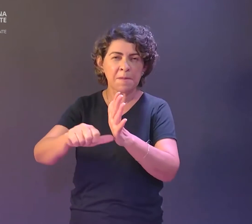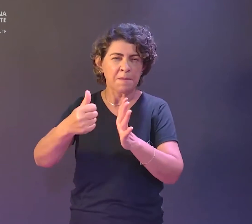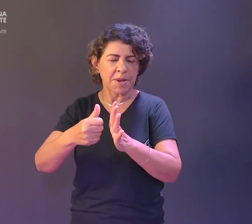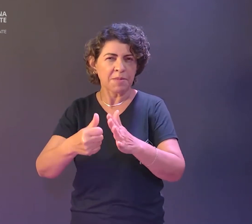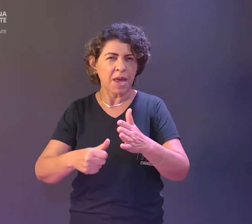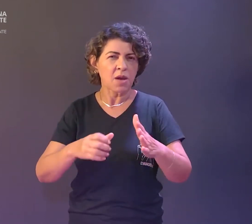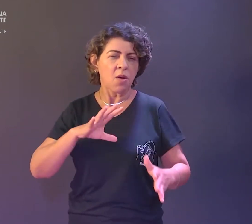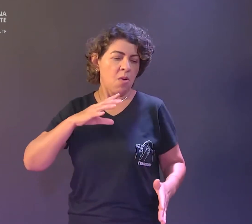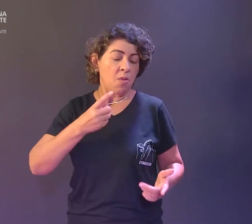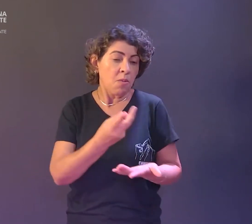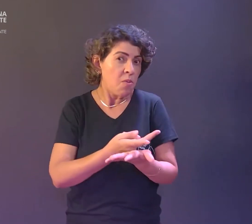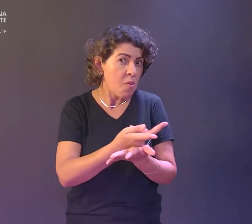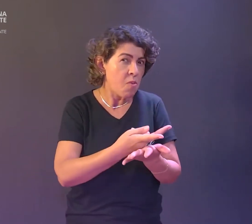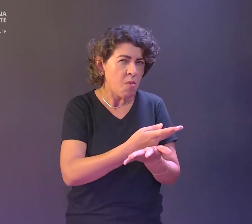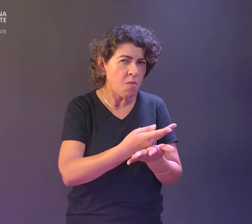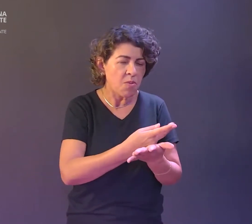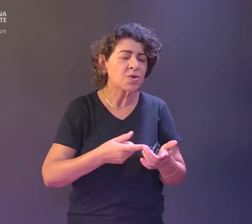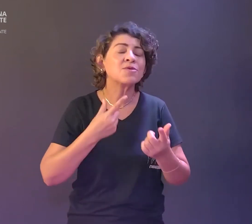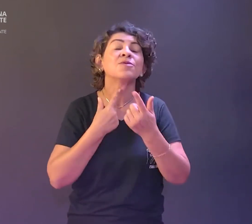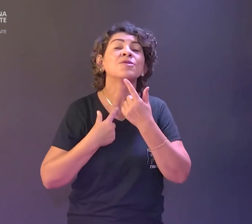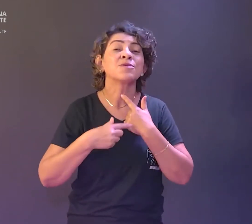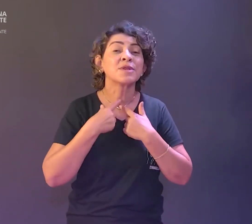que esta pessoa seja você mesmo.